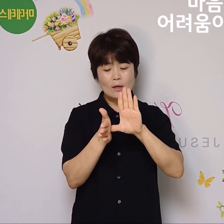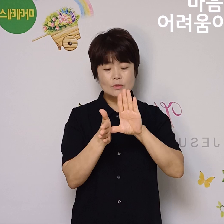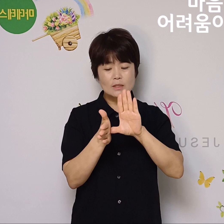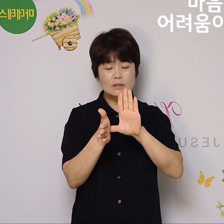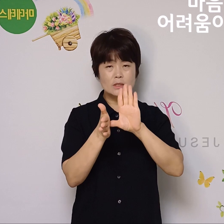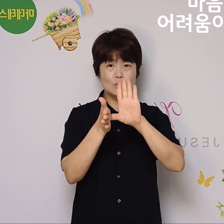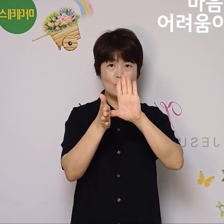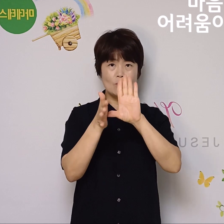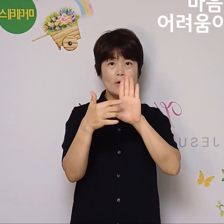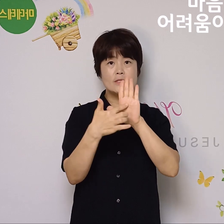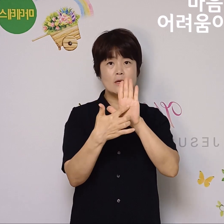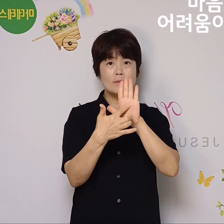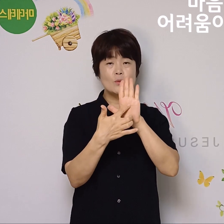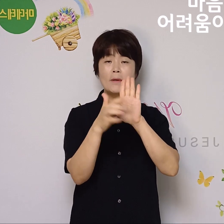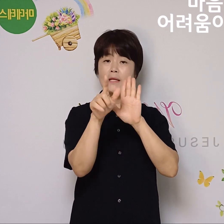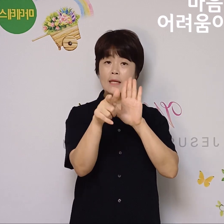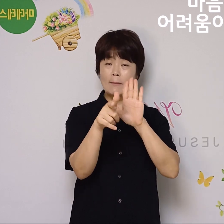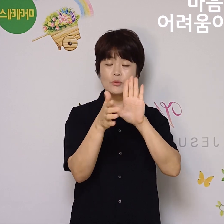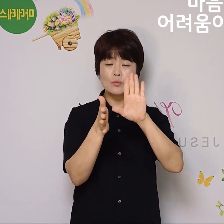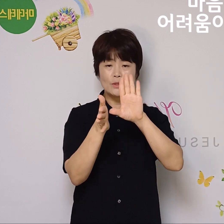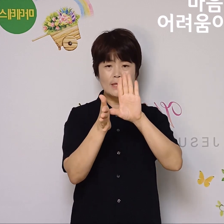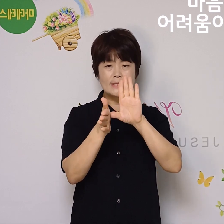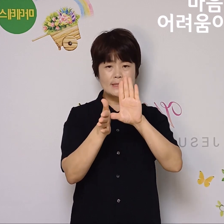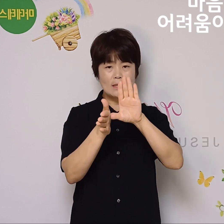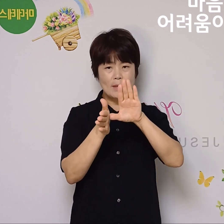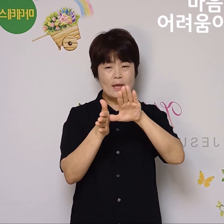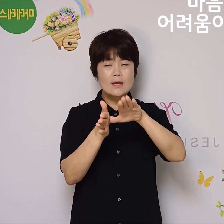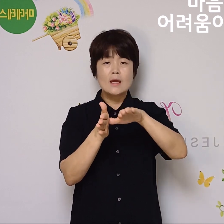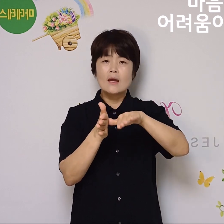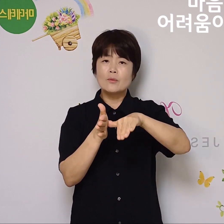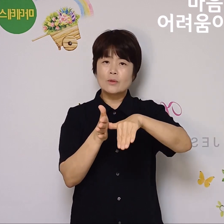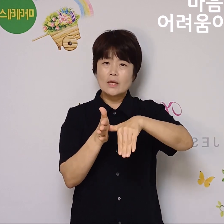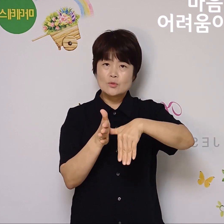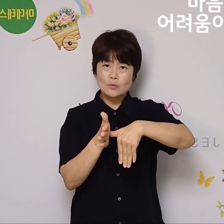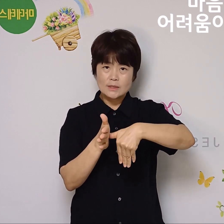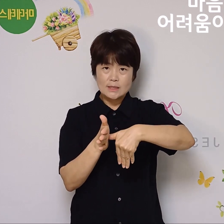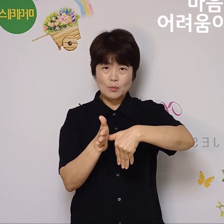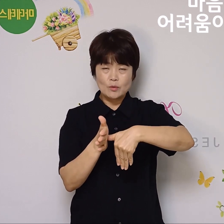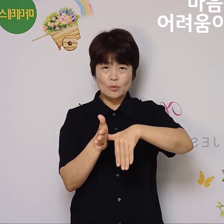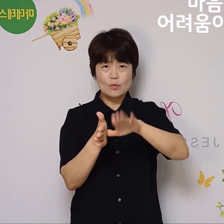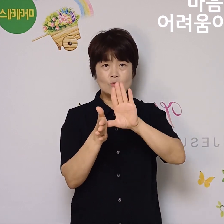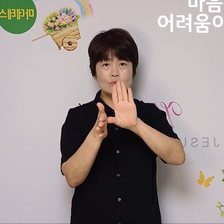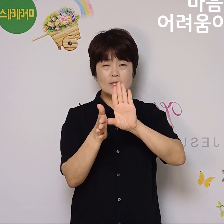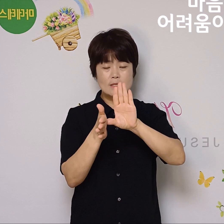가운데다 드시고 먼저 손바닥이 앞으로 보이게 하신 다음에 이렇게 손등이 보이도록